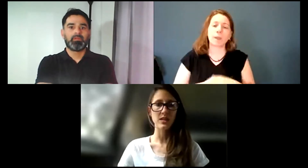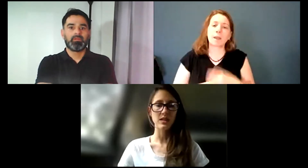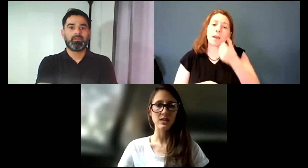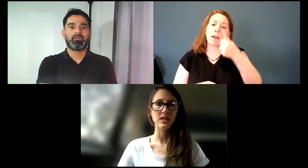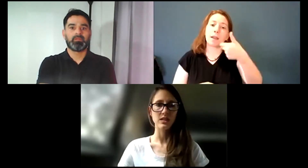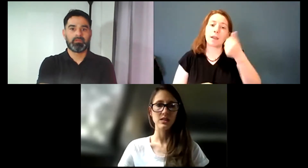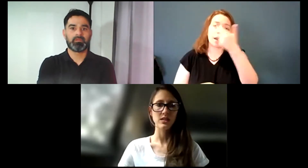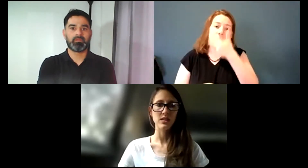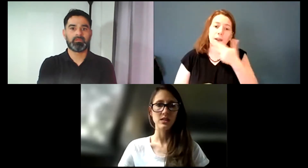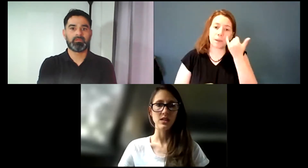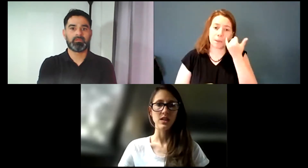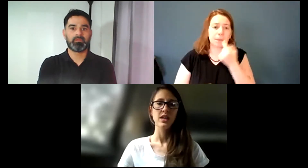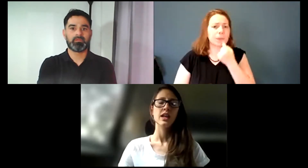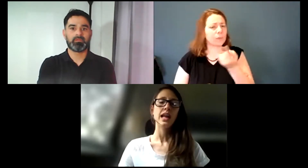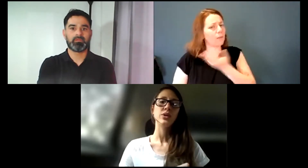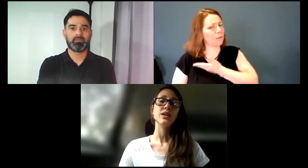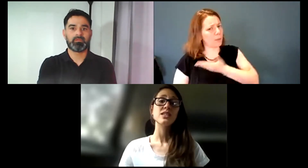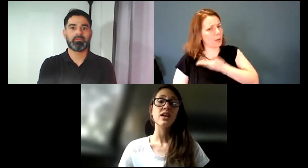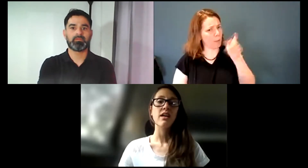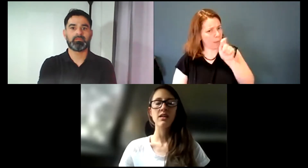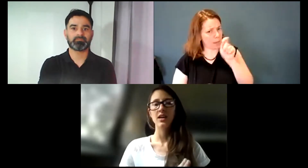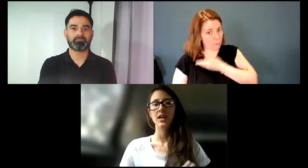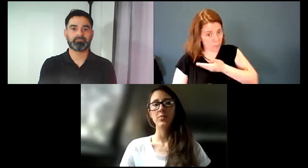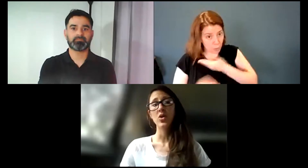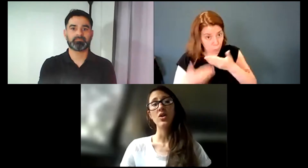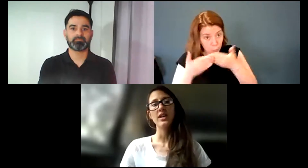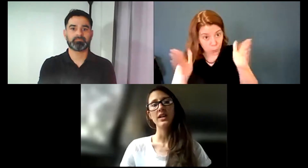Exactamente, sí. La universidad, por lo general,